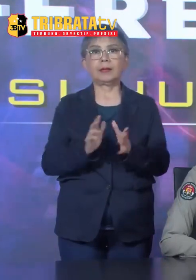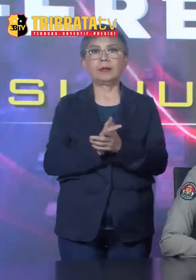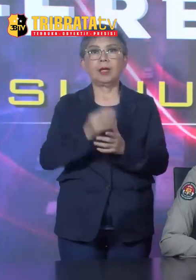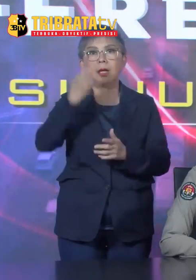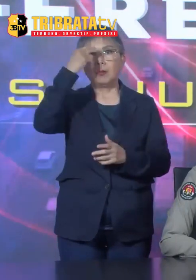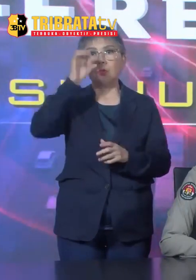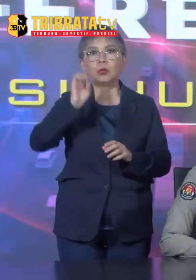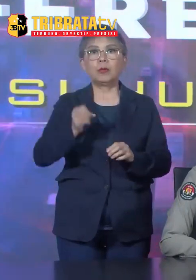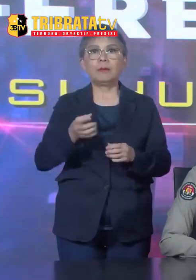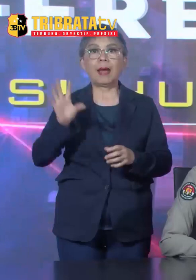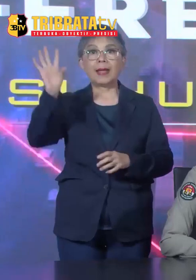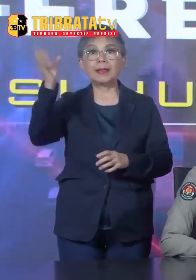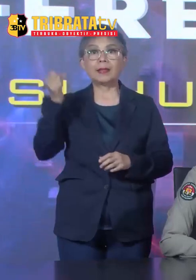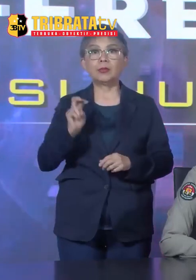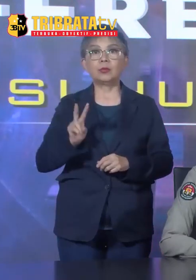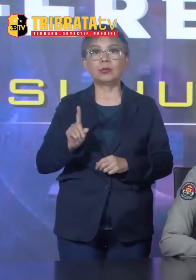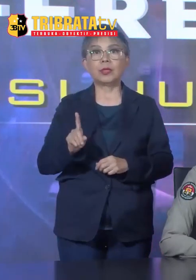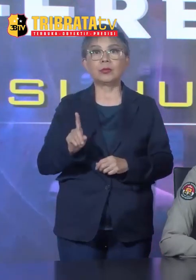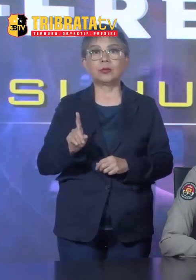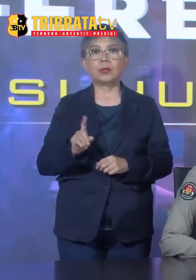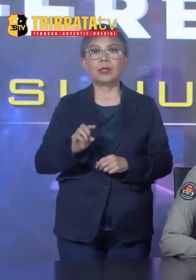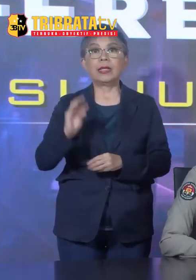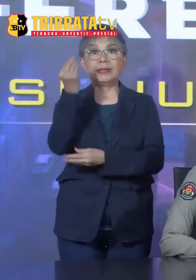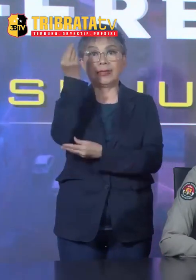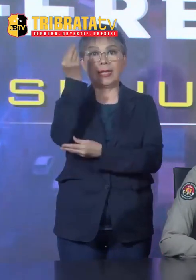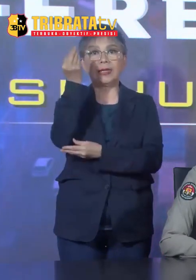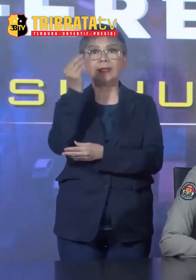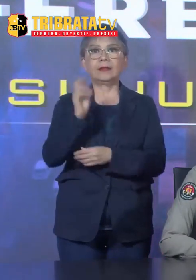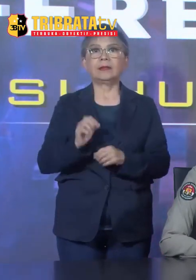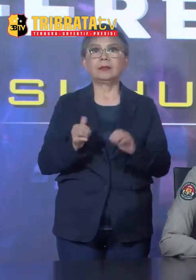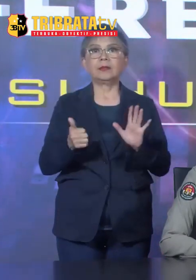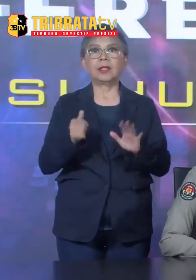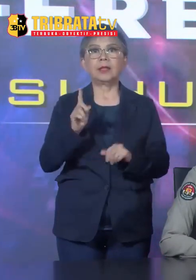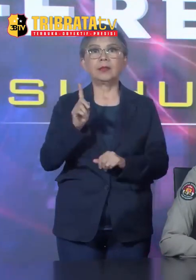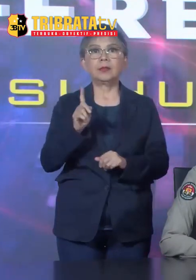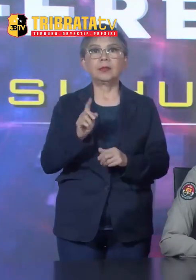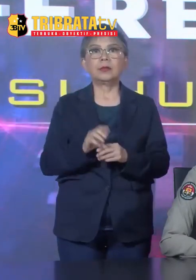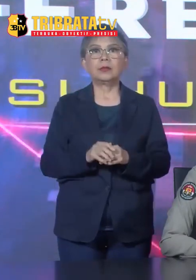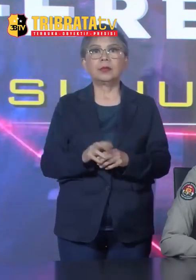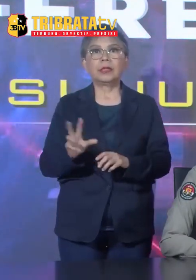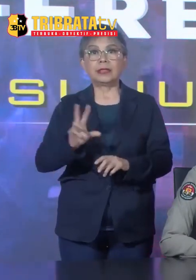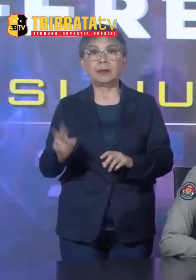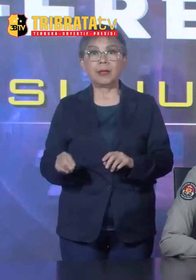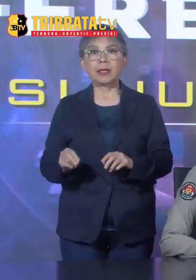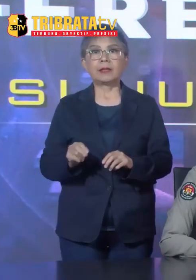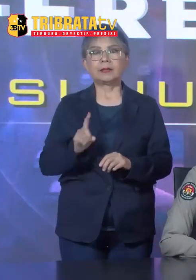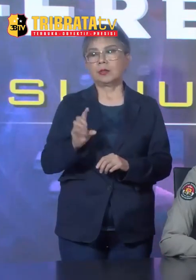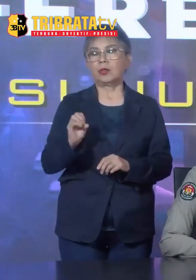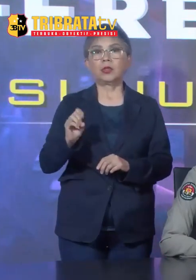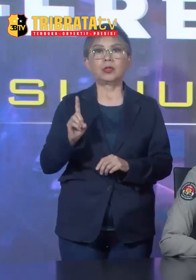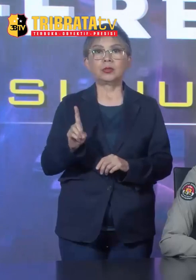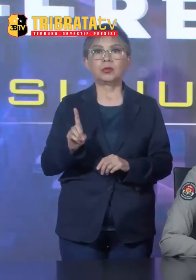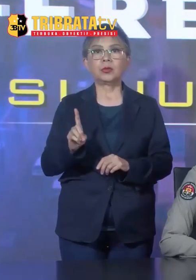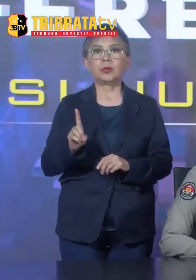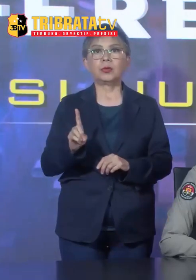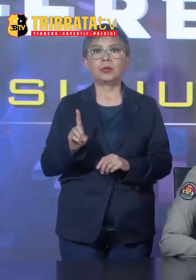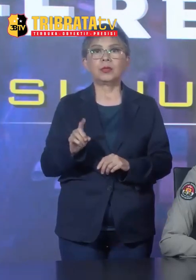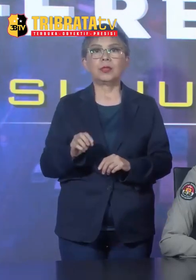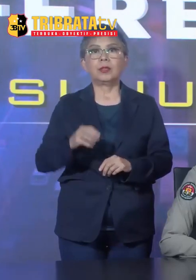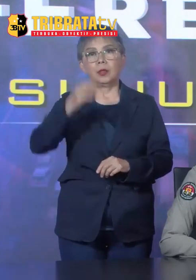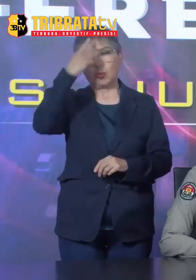Polda Banten 21 Polda Metro Jaya 61 Polda Jabar 101